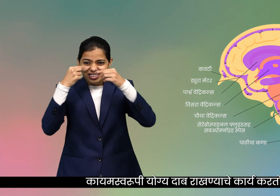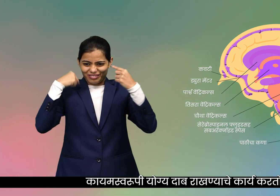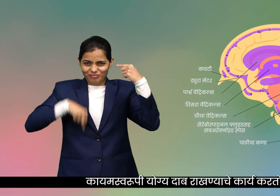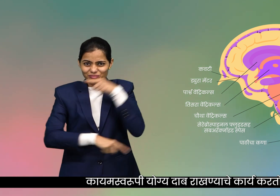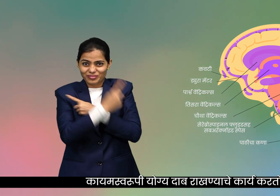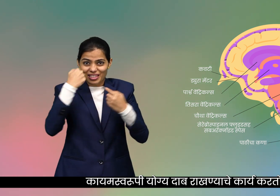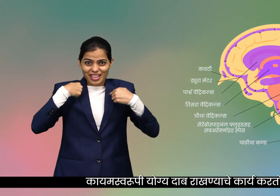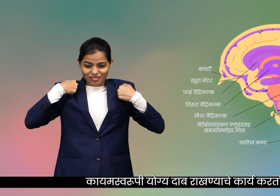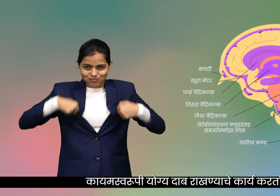कार्य करतो.